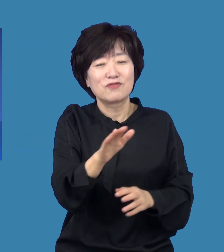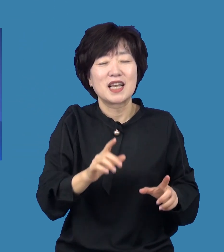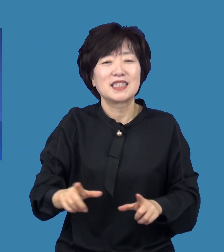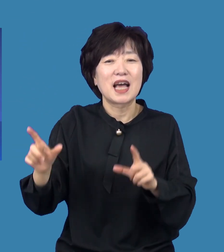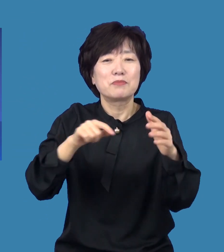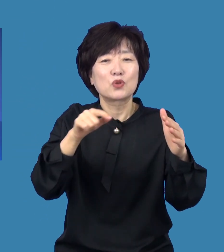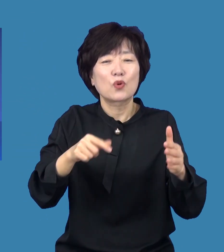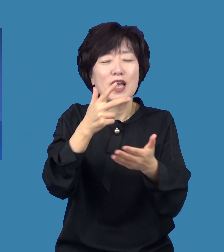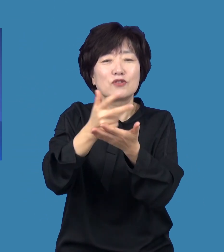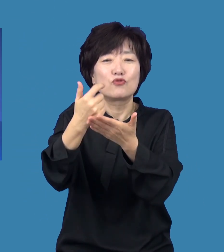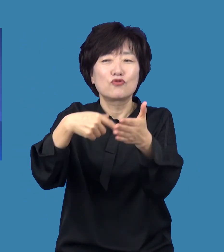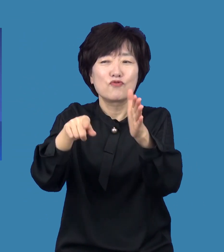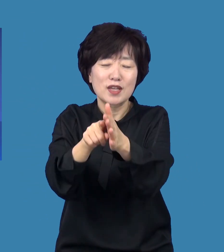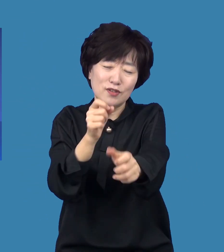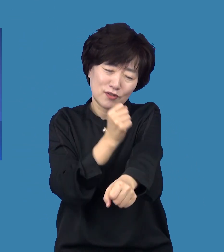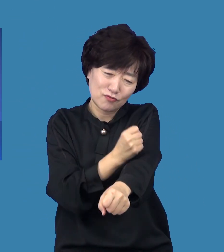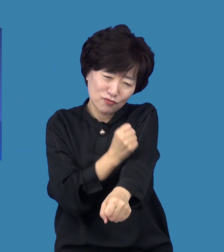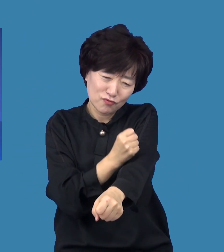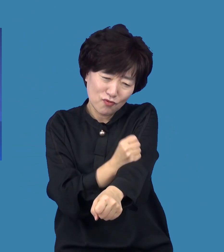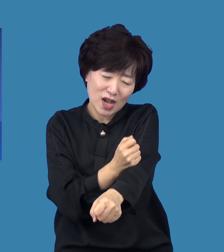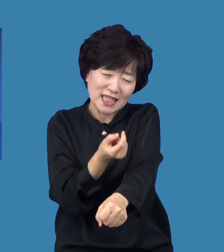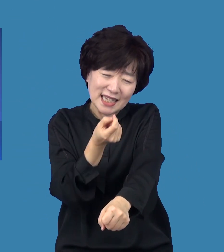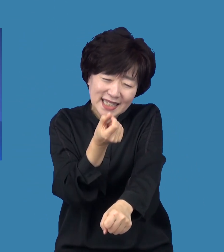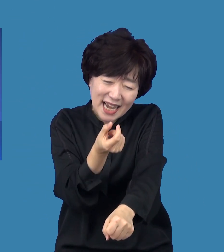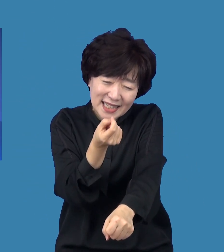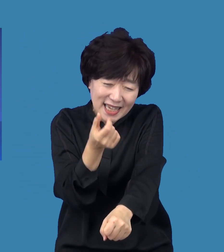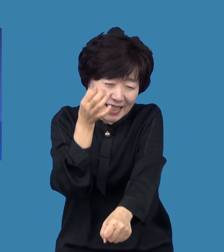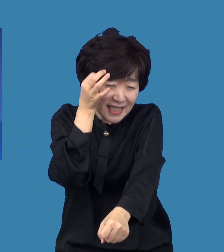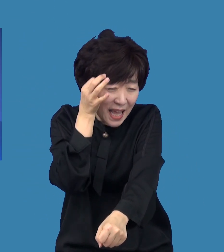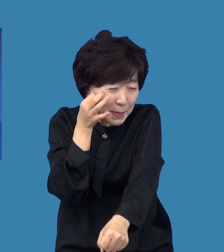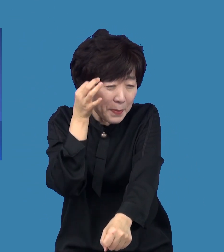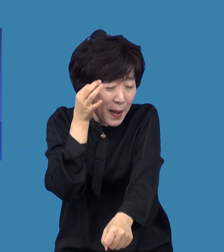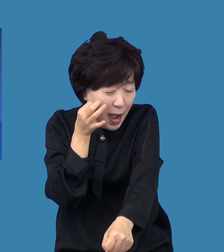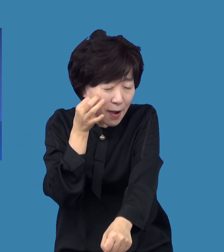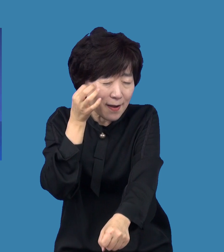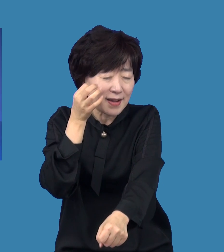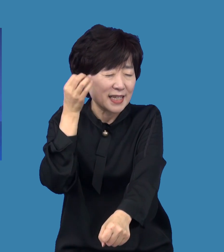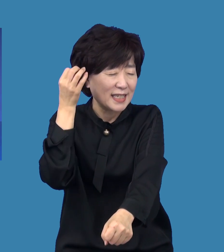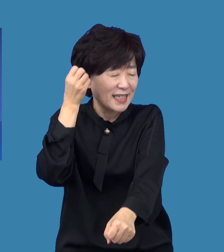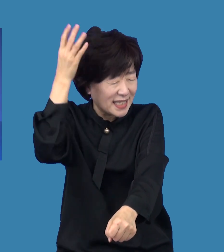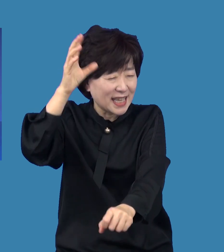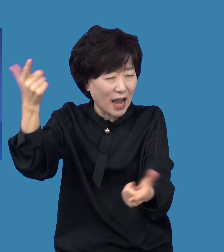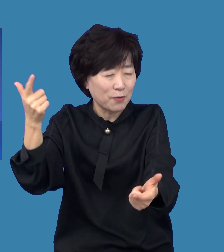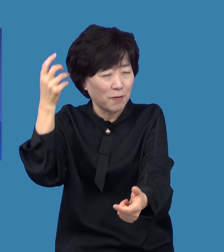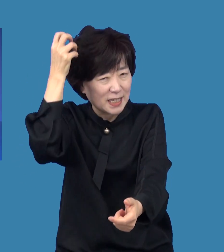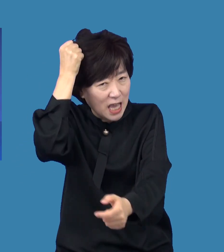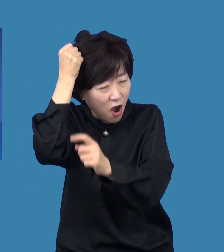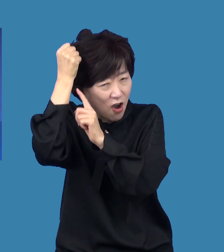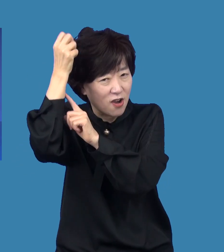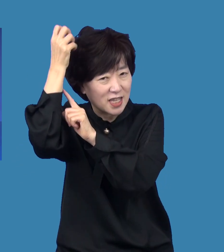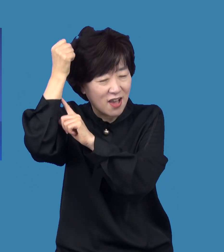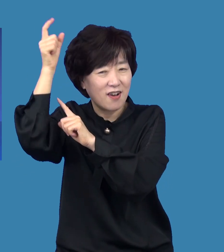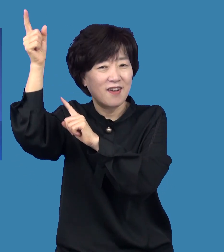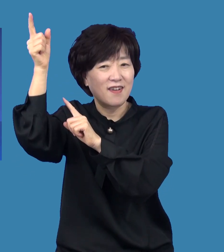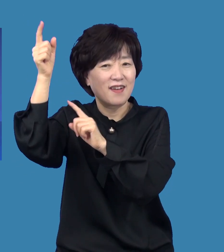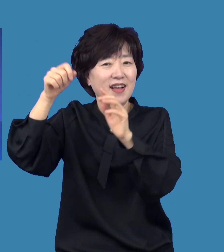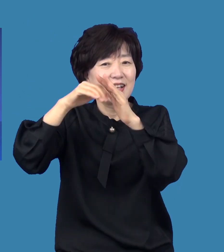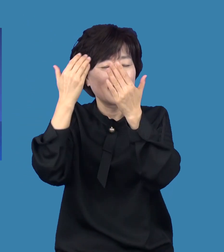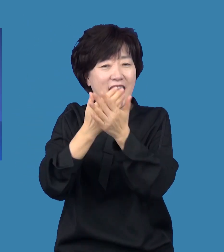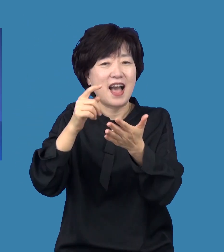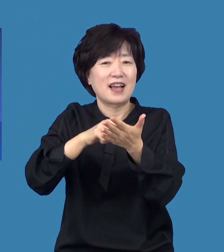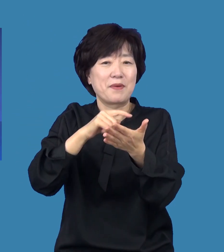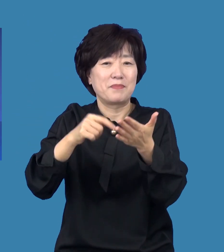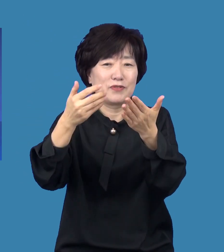위해서 수고했던 것은 작은 땀방울 하나라도 하나도 잊어버리지 않으신다는 거야. 다 기억하고 계시고 다 갚아주신다는